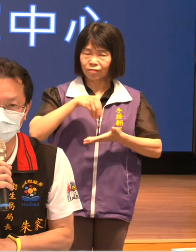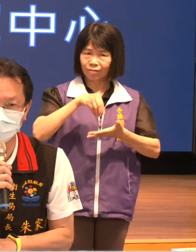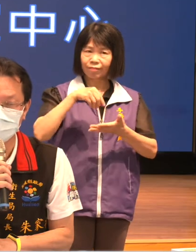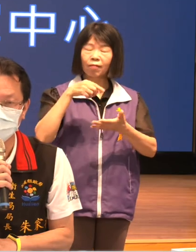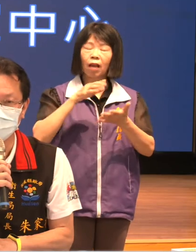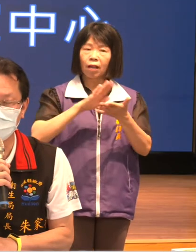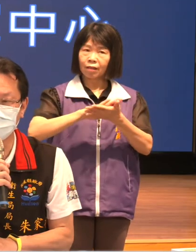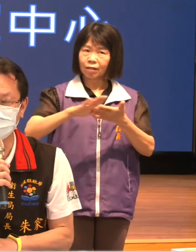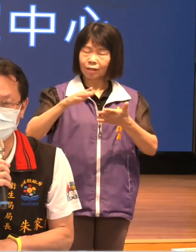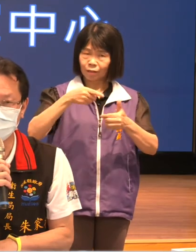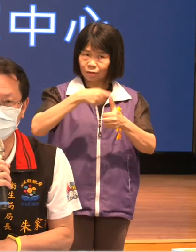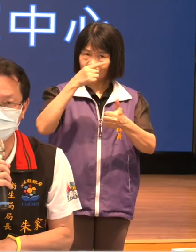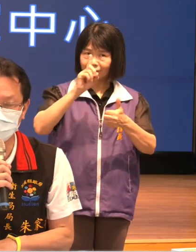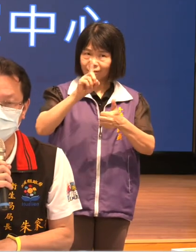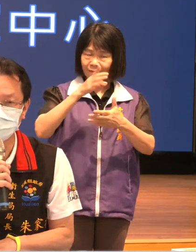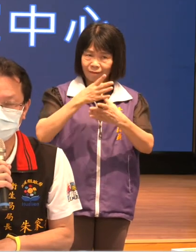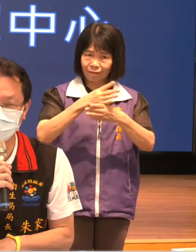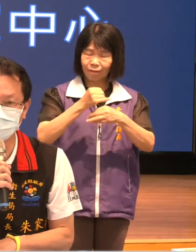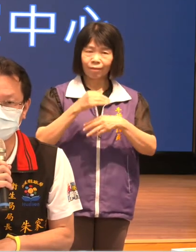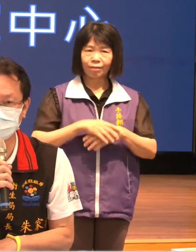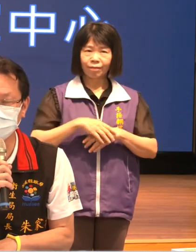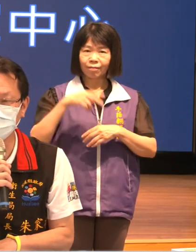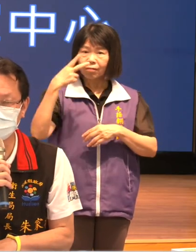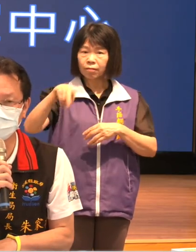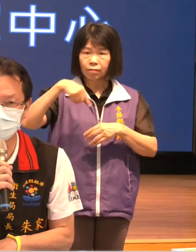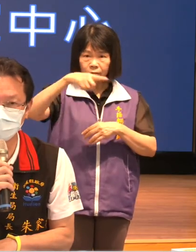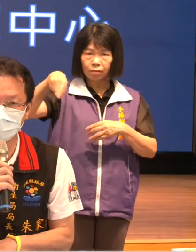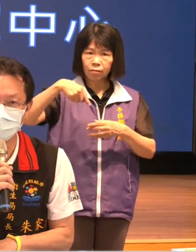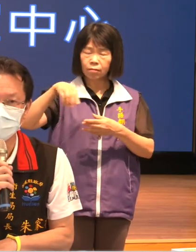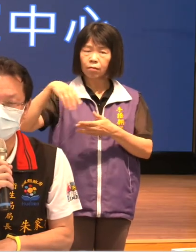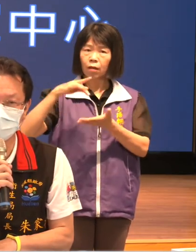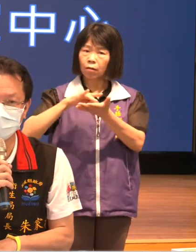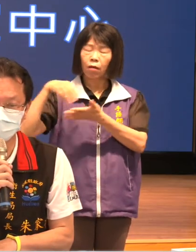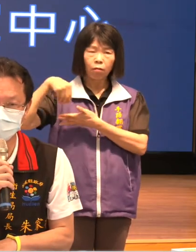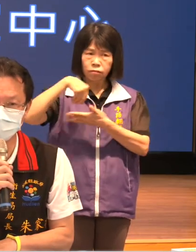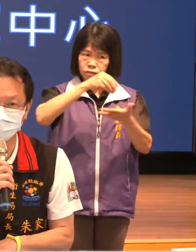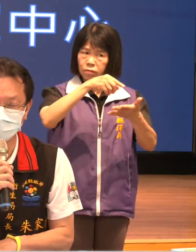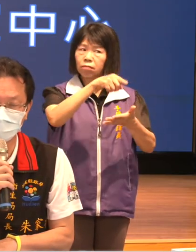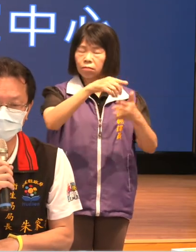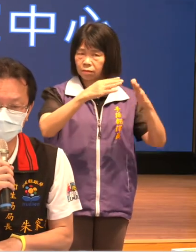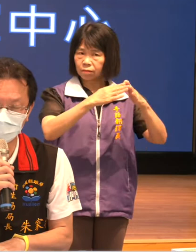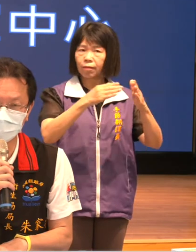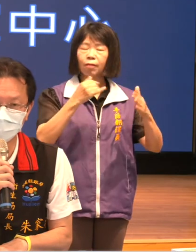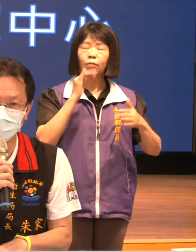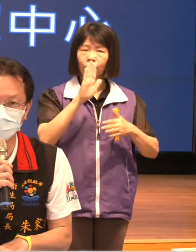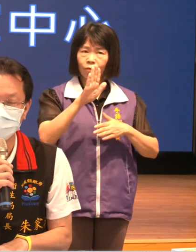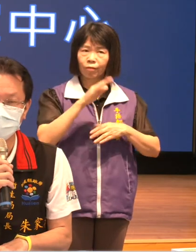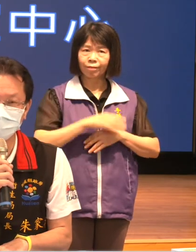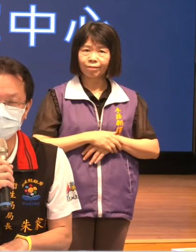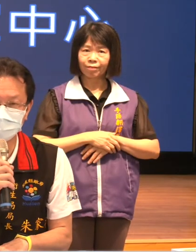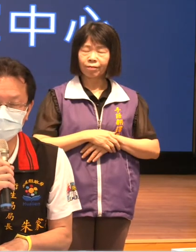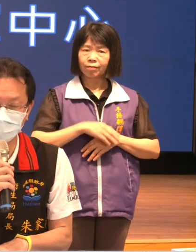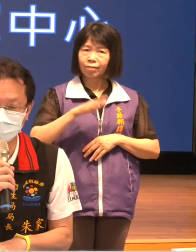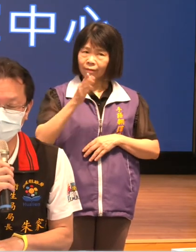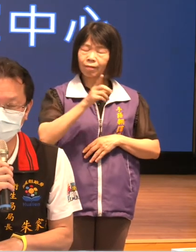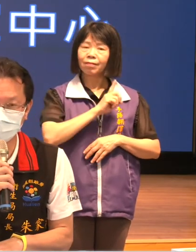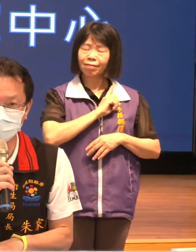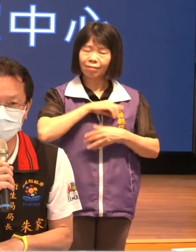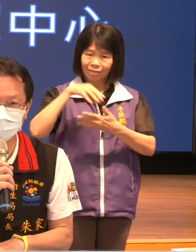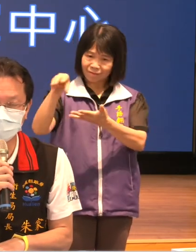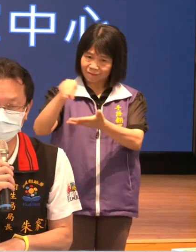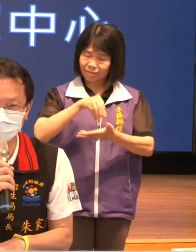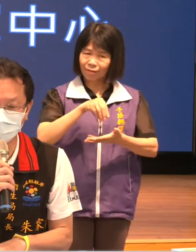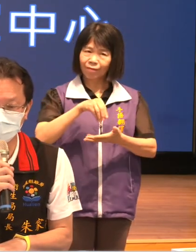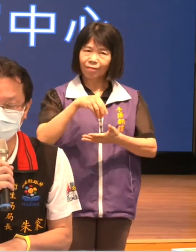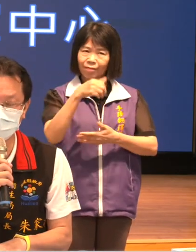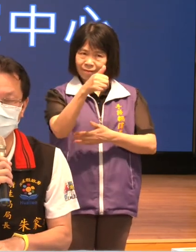冠一号，当然他们也愿意送清冠一号送药到你的府到你的家里面不过自己拿可自己